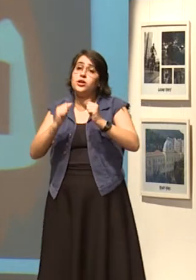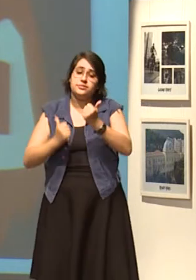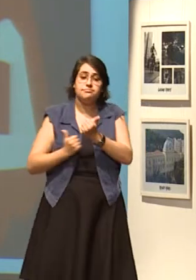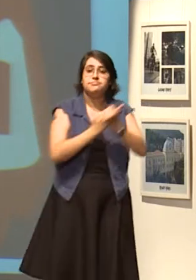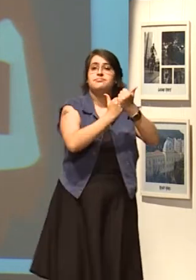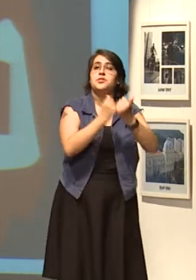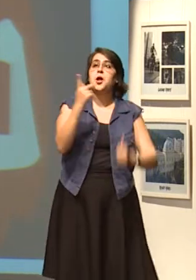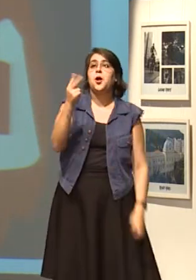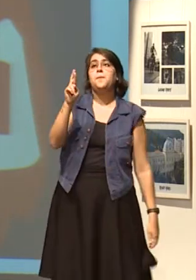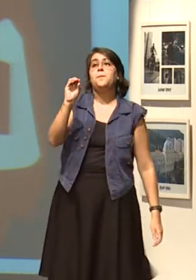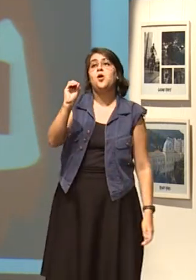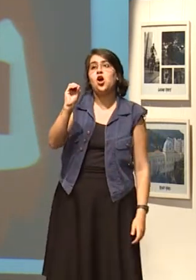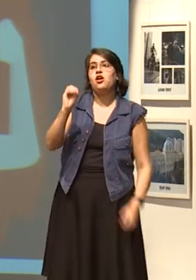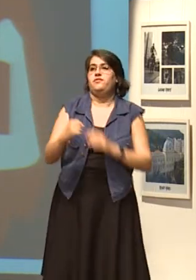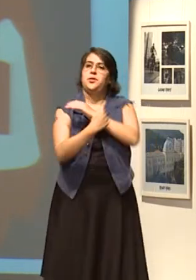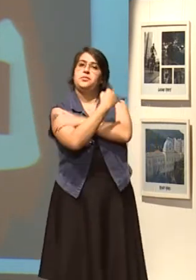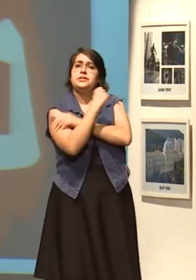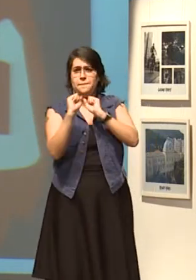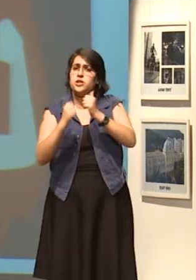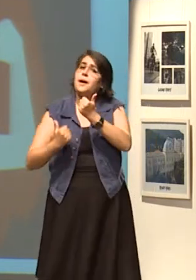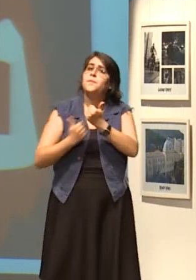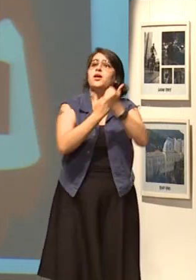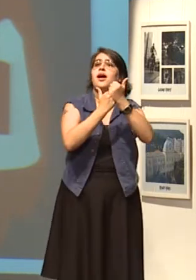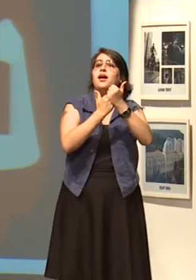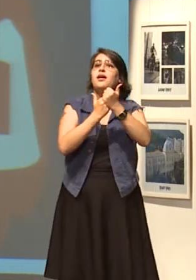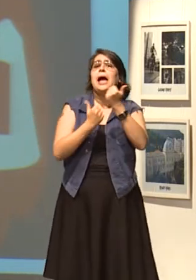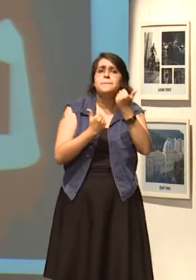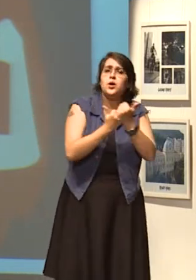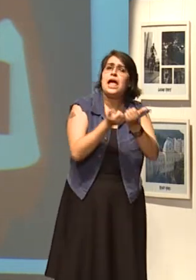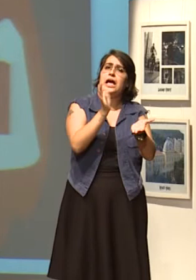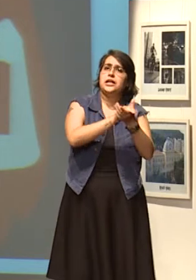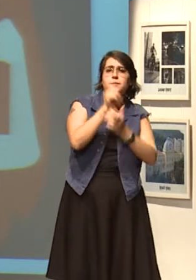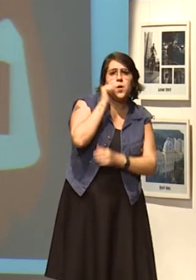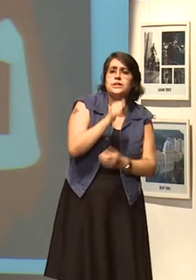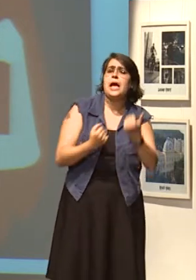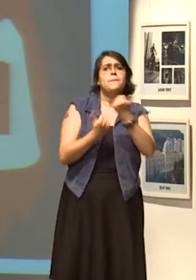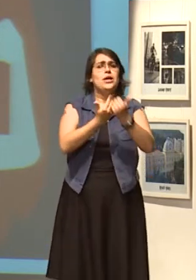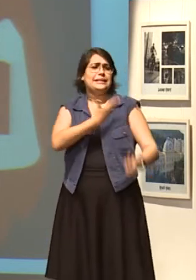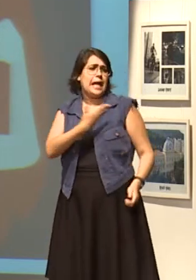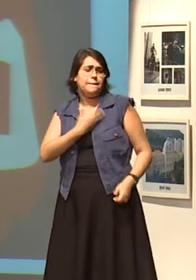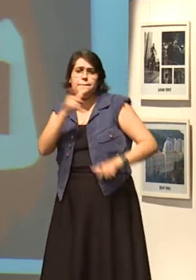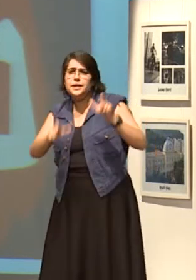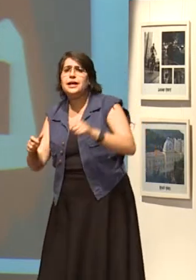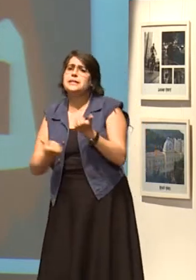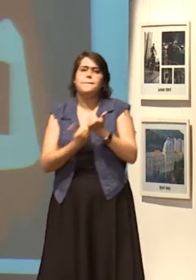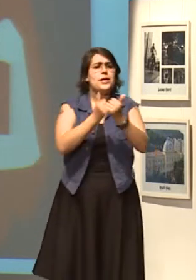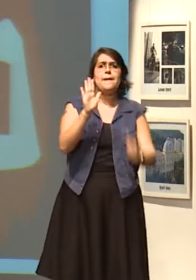dele. Mas ele pode ser pró-feminista. Ele pode apoiar a causa do feminismo. Ele pode apoiar a sua esposa,